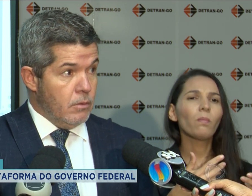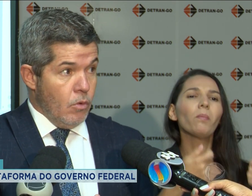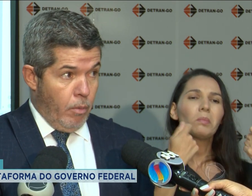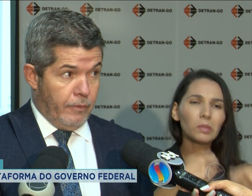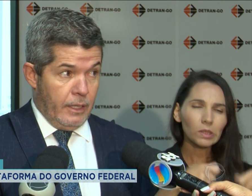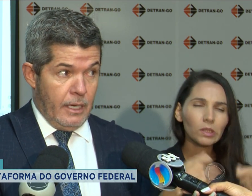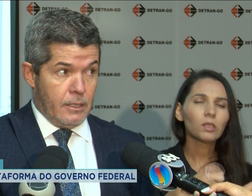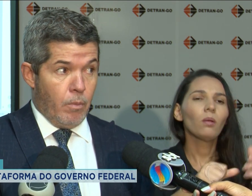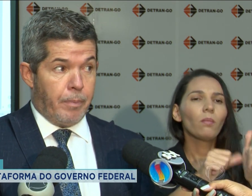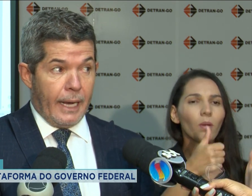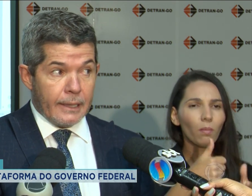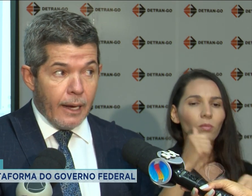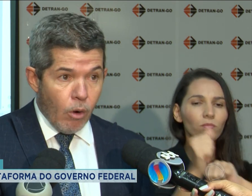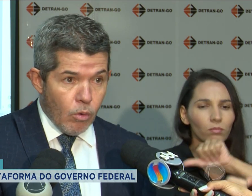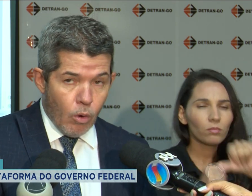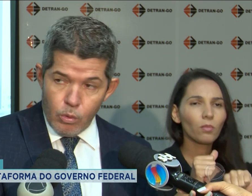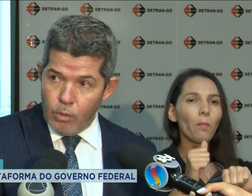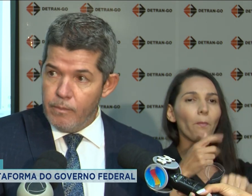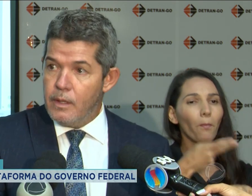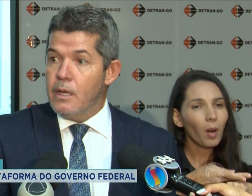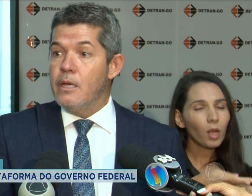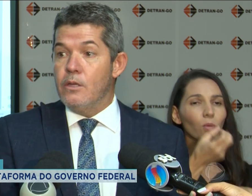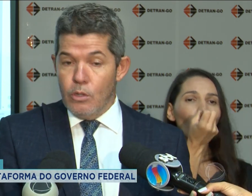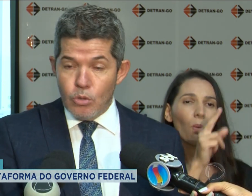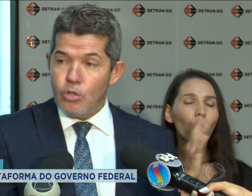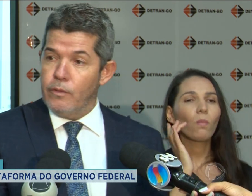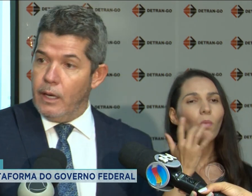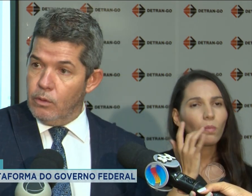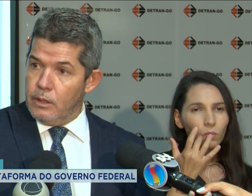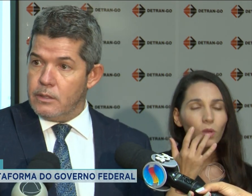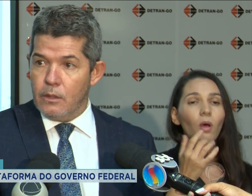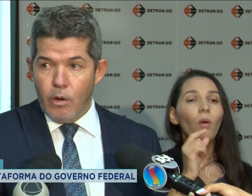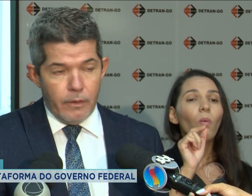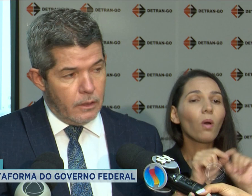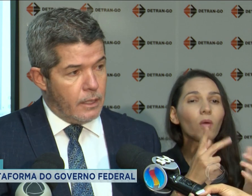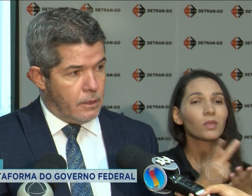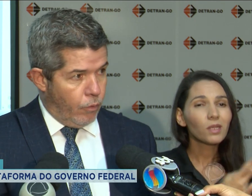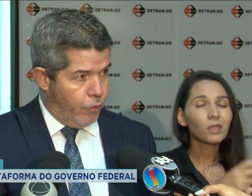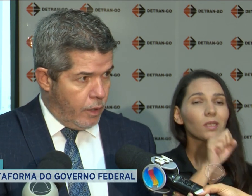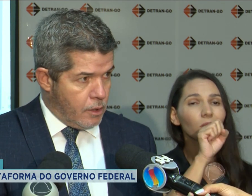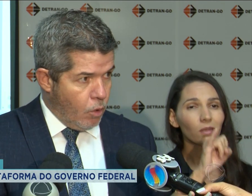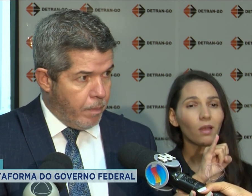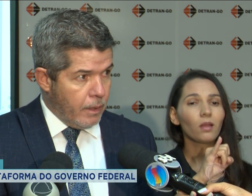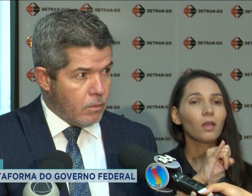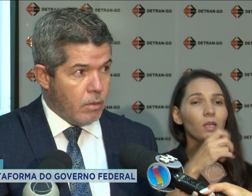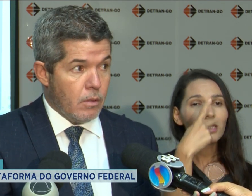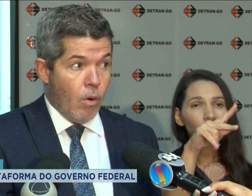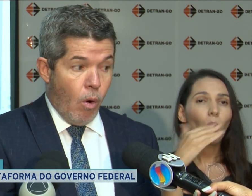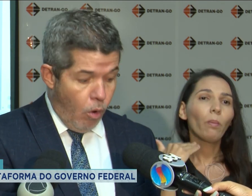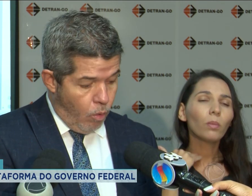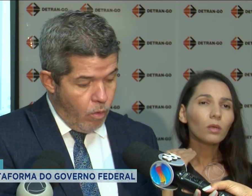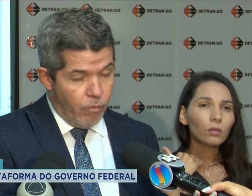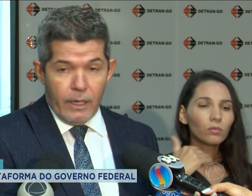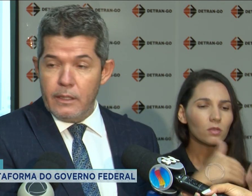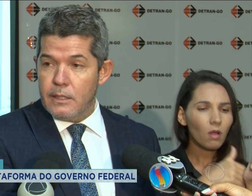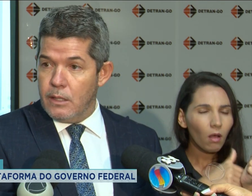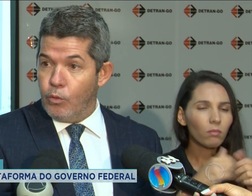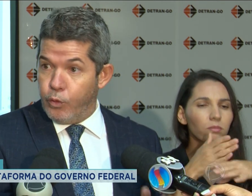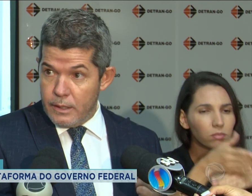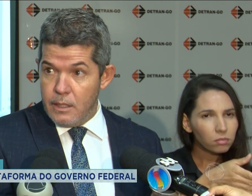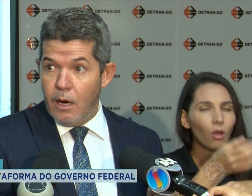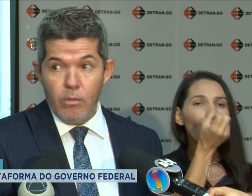necessário uma validação prata ou ouro e isso só vai acontecer com a validação via Seu banco ou